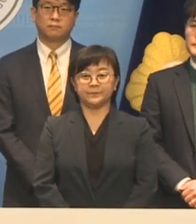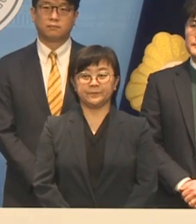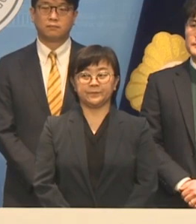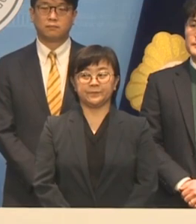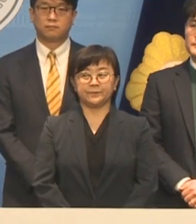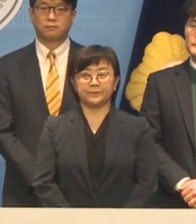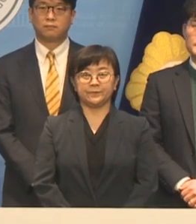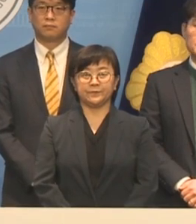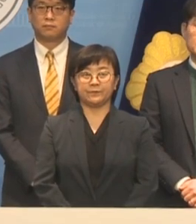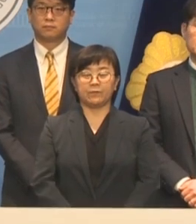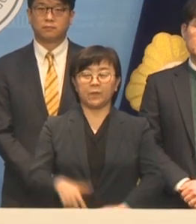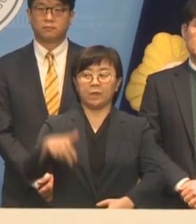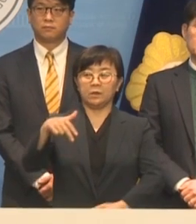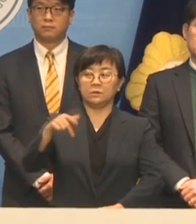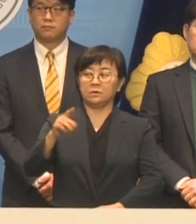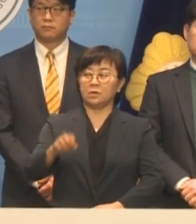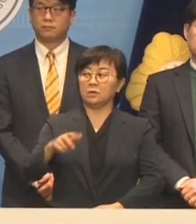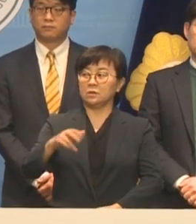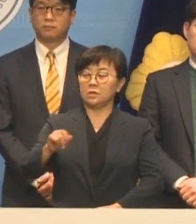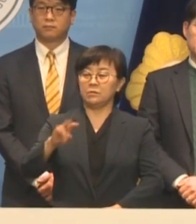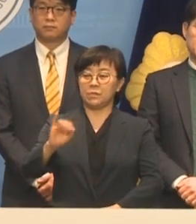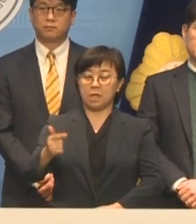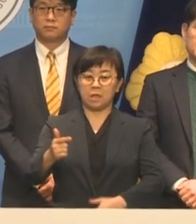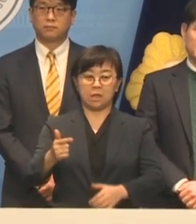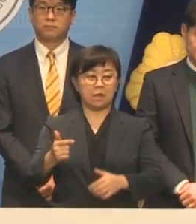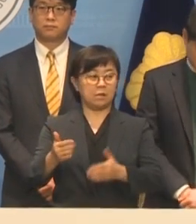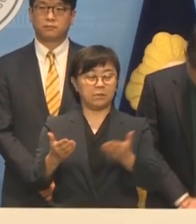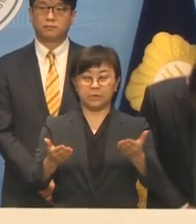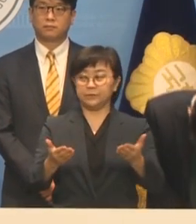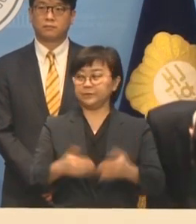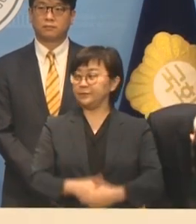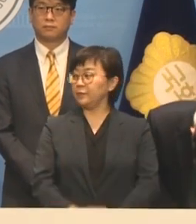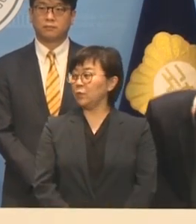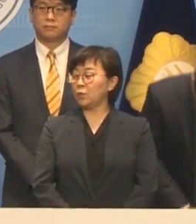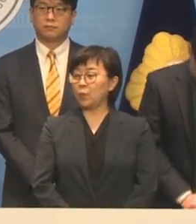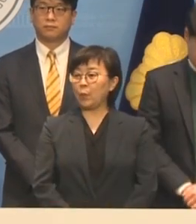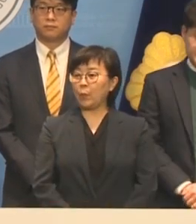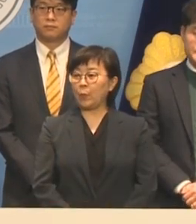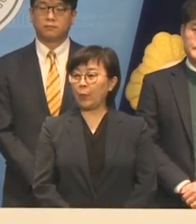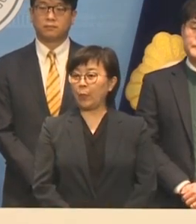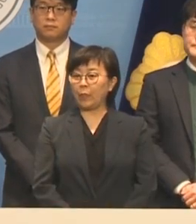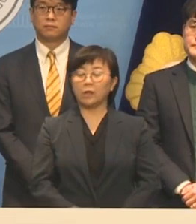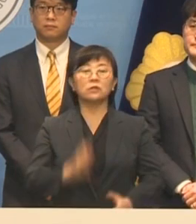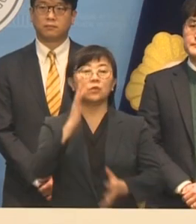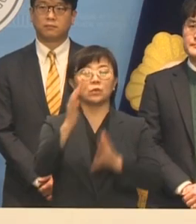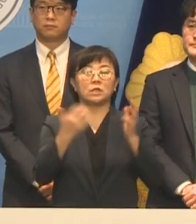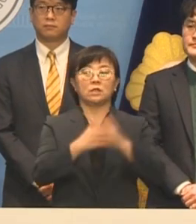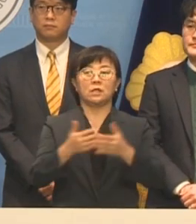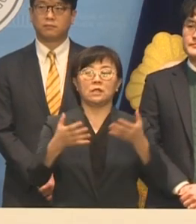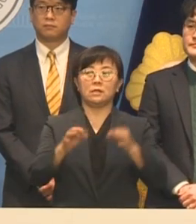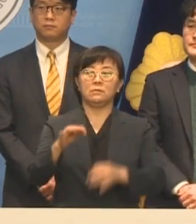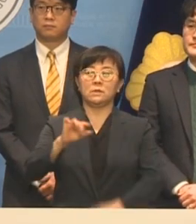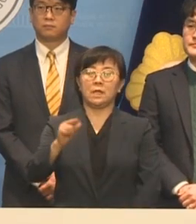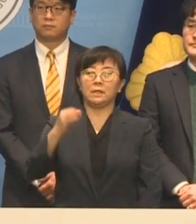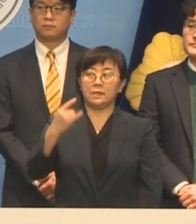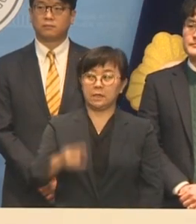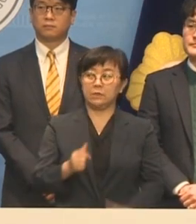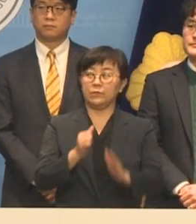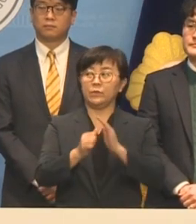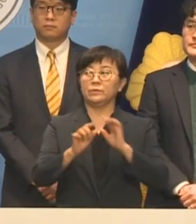정의당 정재민 집행위원장님, 비대위 집행위원장님 참석하셨습니다. 네, 녹색당의 김찬희 대표님